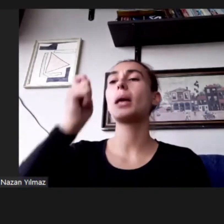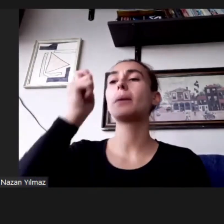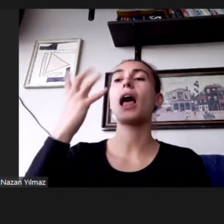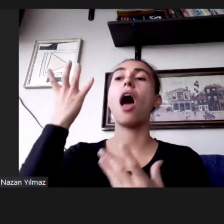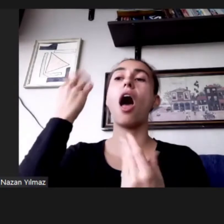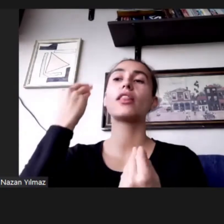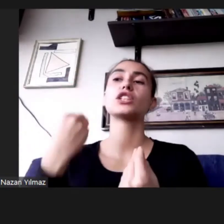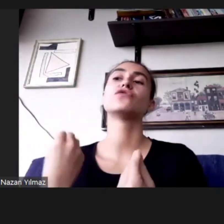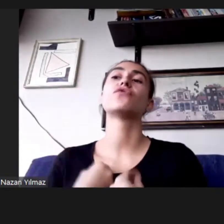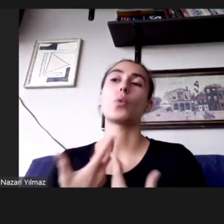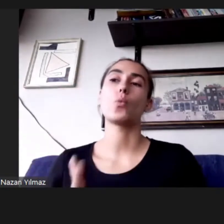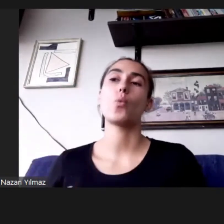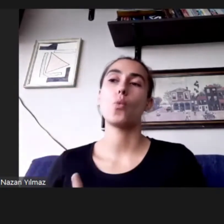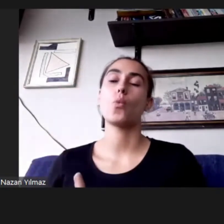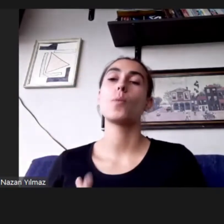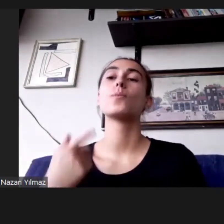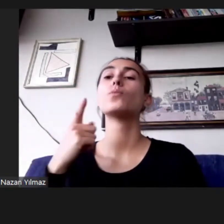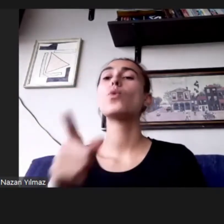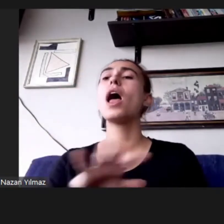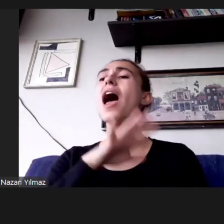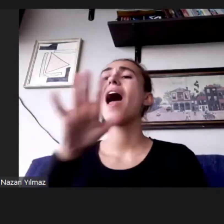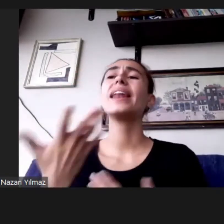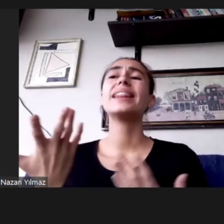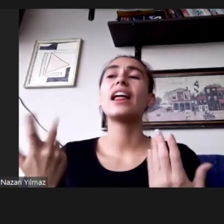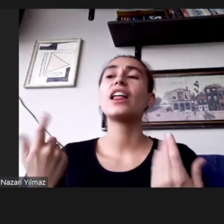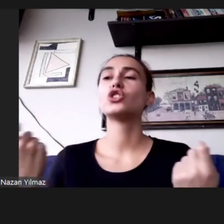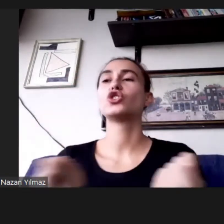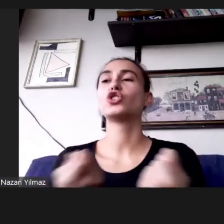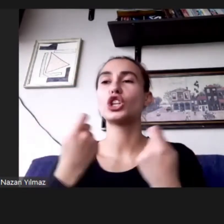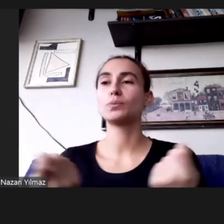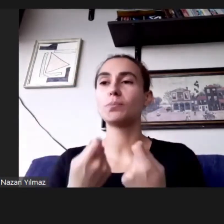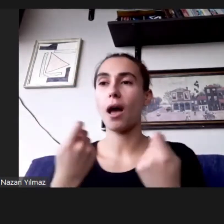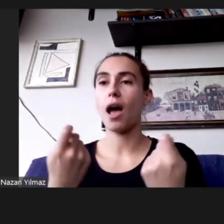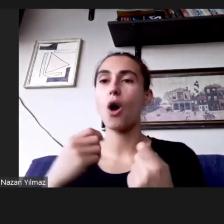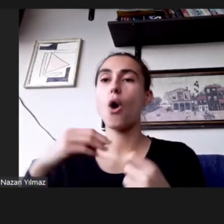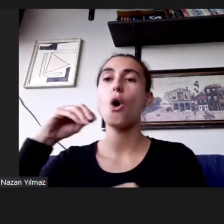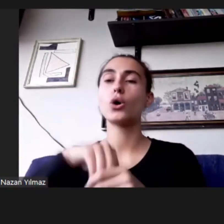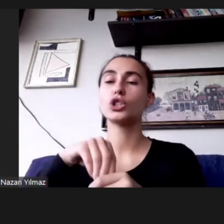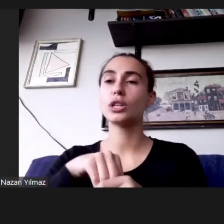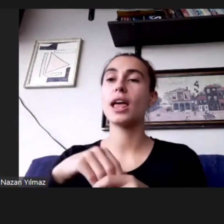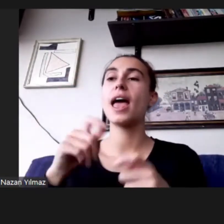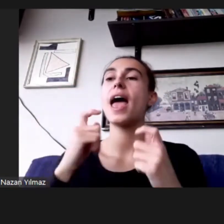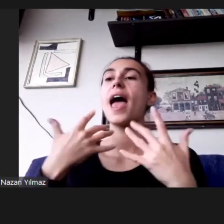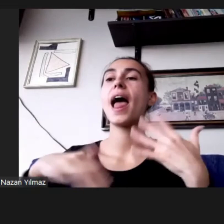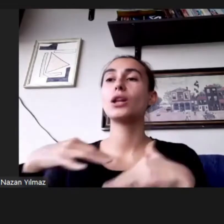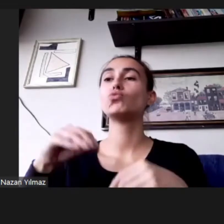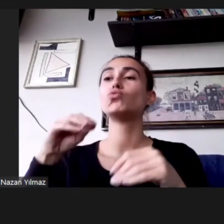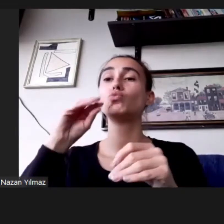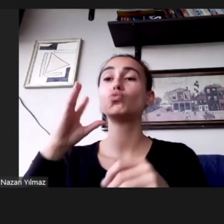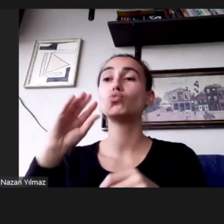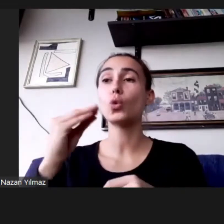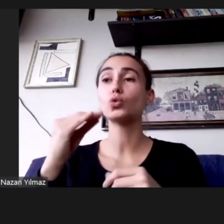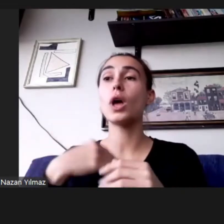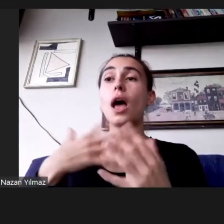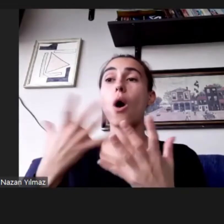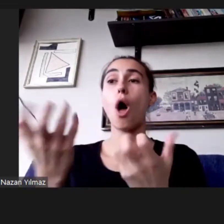bize. Ve biz her ne kadar bu araştırma özelinde engelli çocukların eğitimini odağa almış olsak